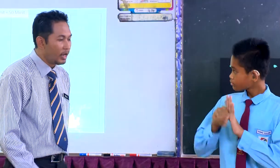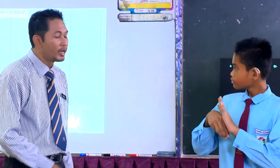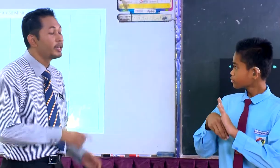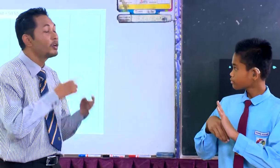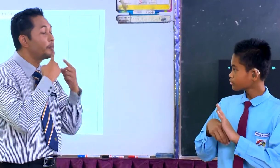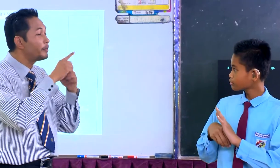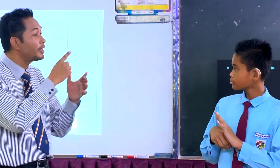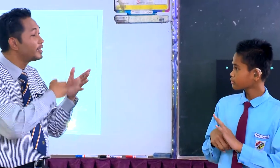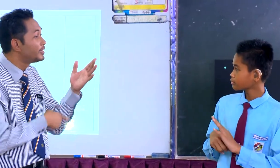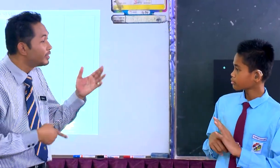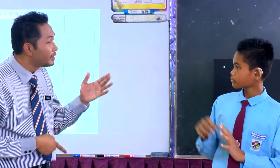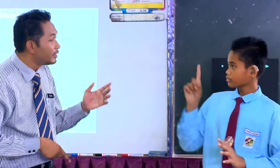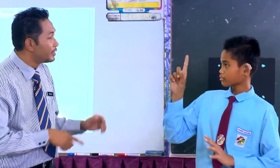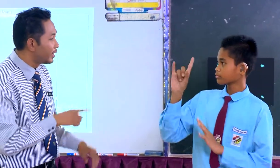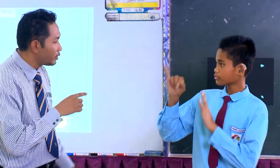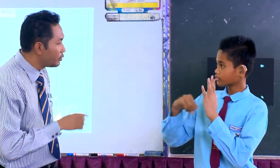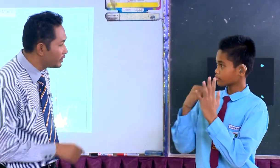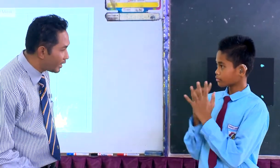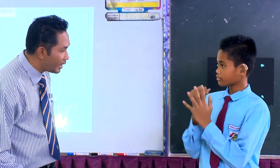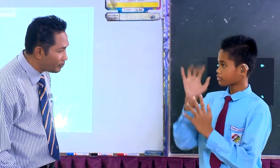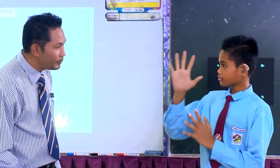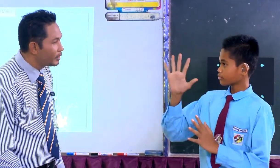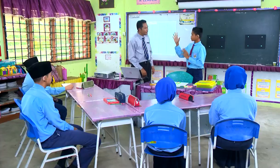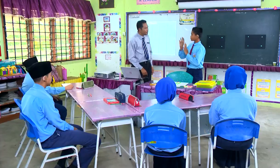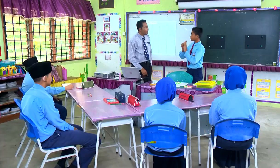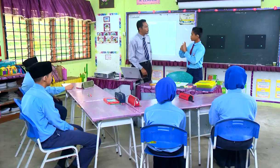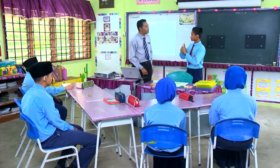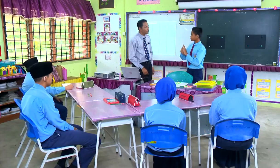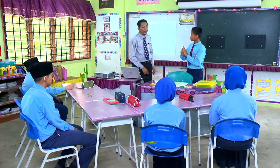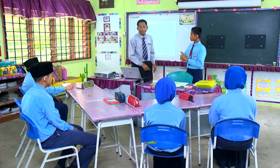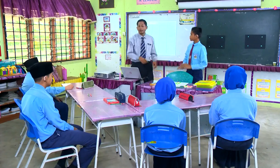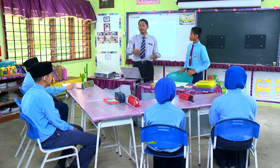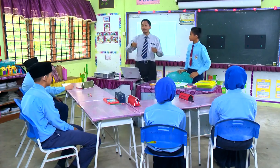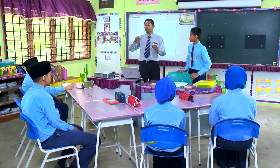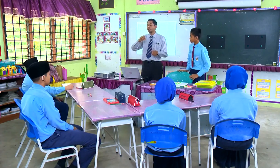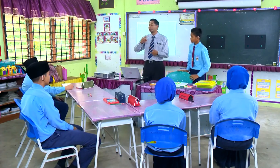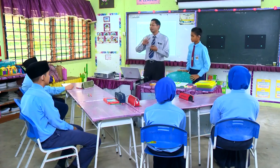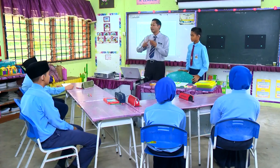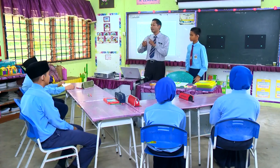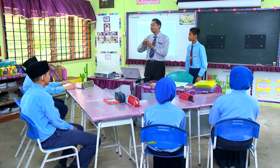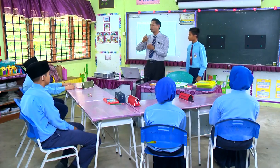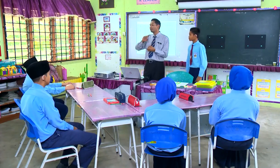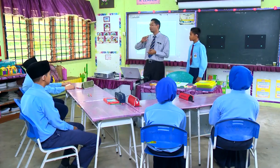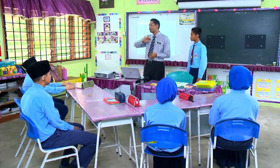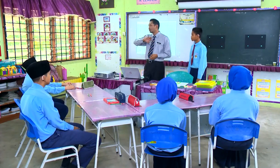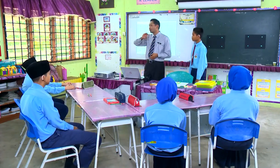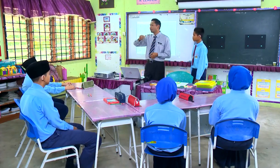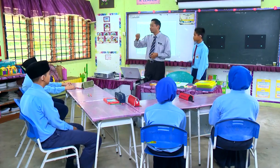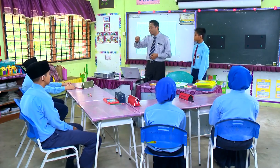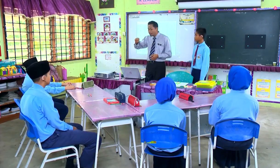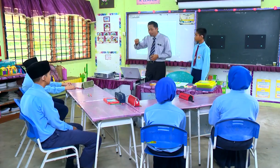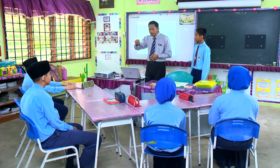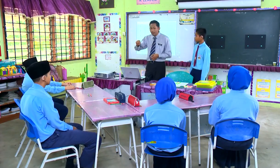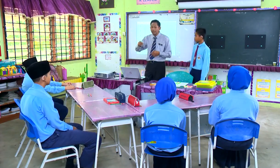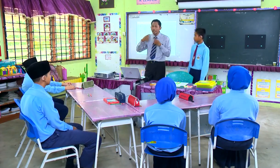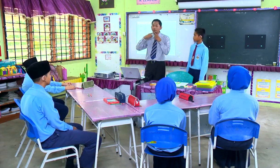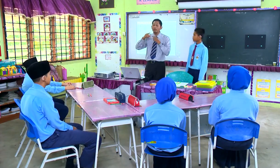Okey, jawapan apa? 1 jam 55 minit. Okey, kawan-kawan semua, murid-murid, jawapan